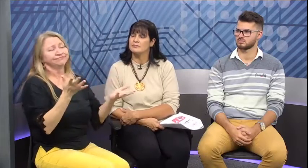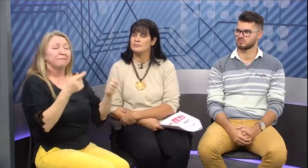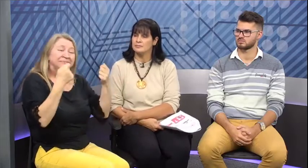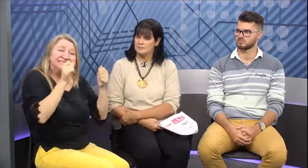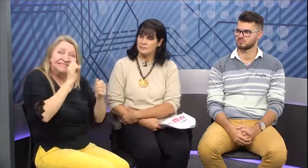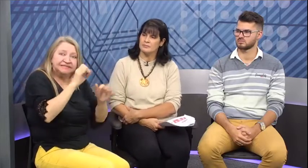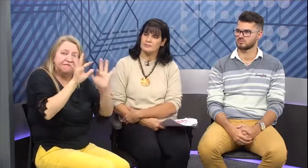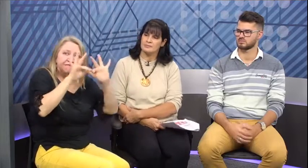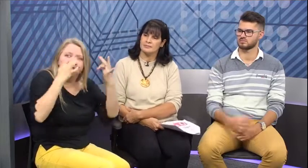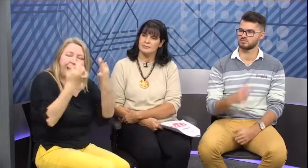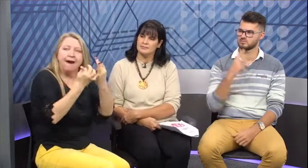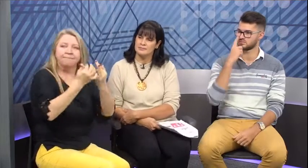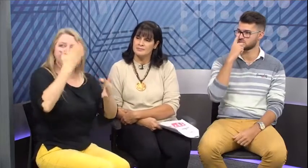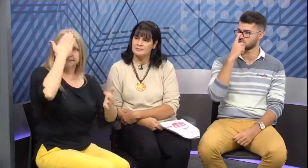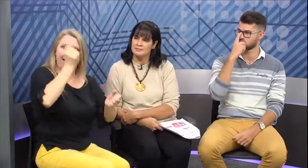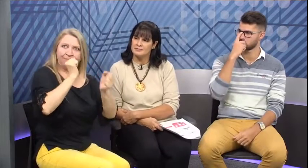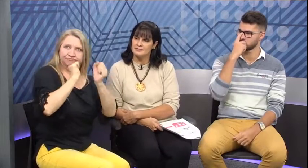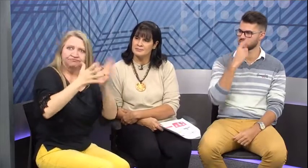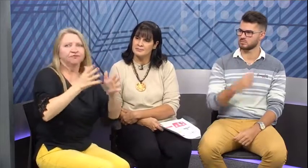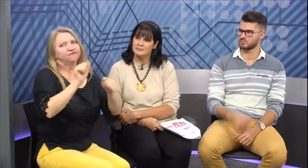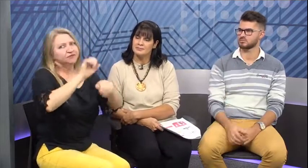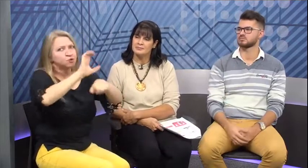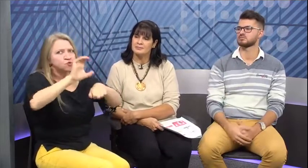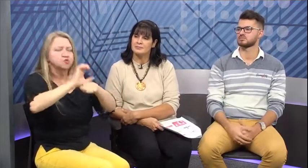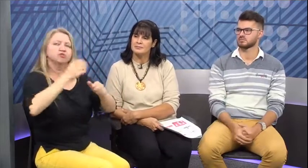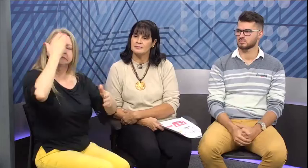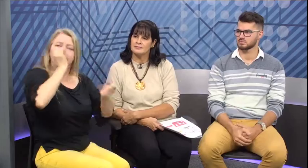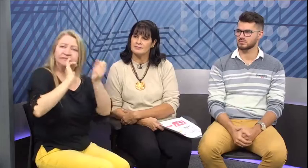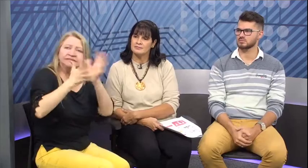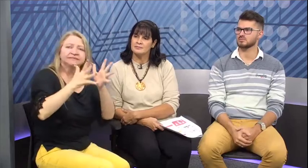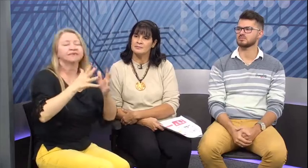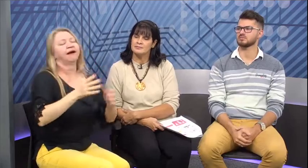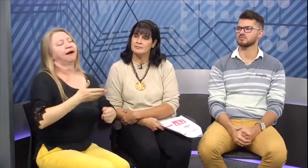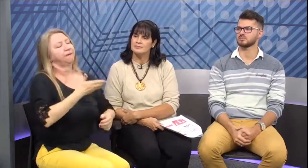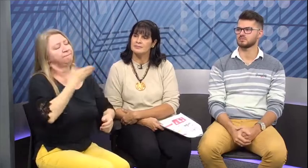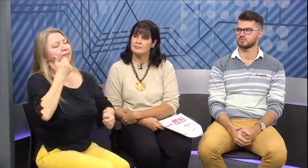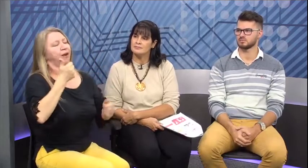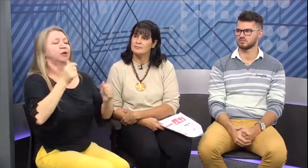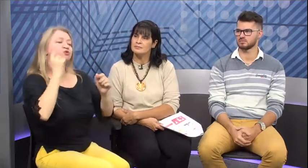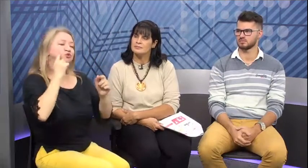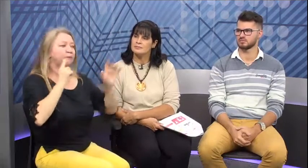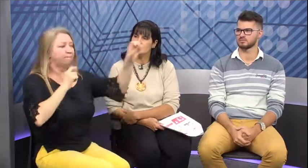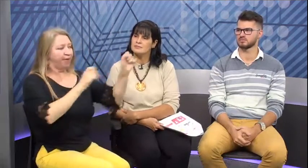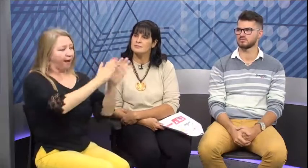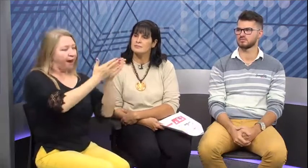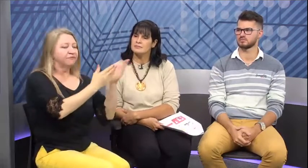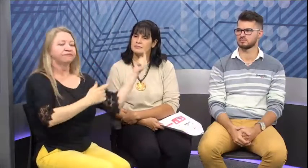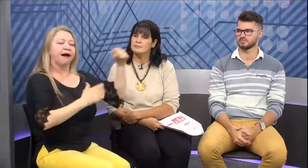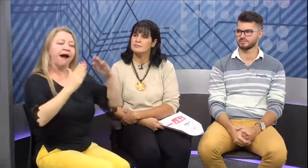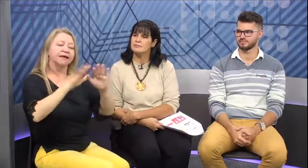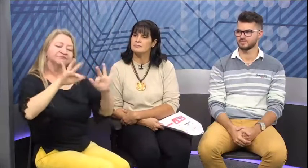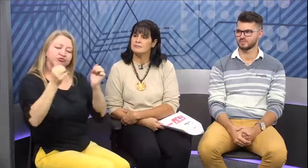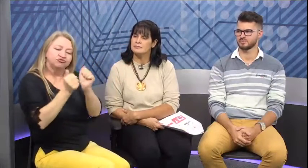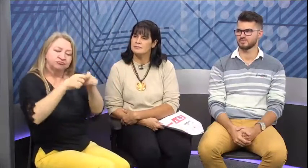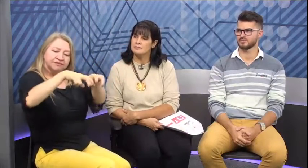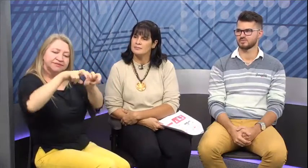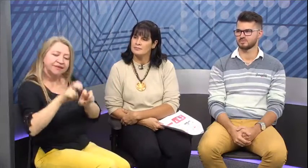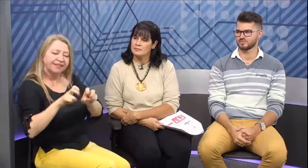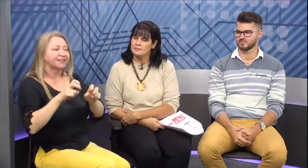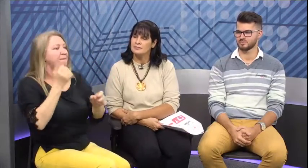vendo as imagens, os desenhos. Por isso que a família precisa saber Libras, né? Porque quando a criança vem para